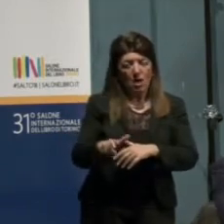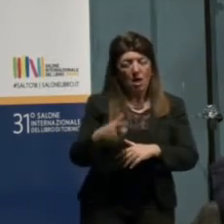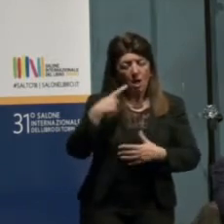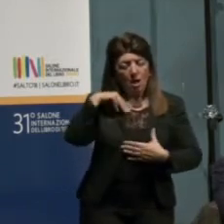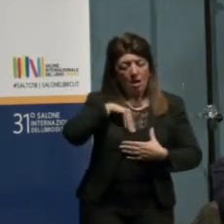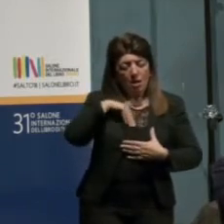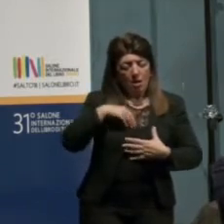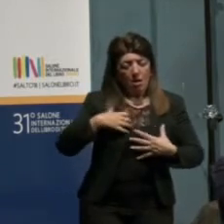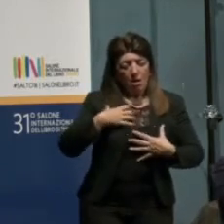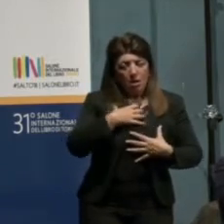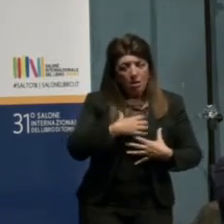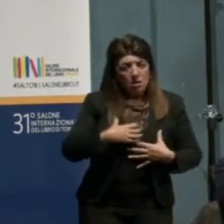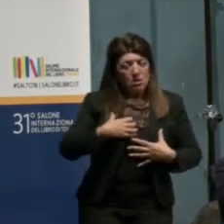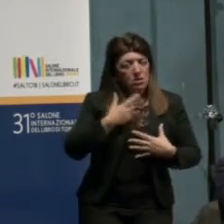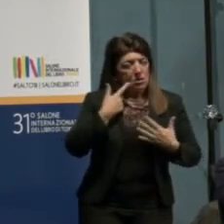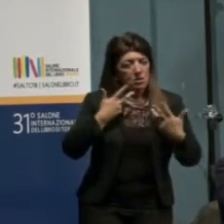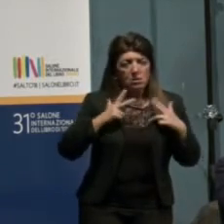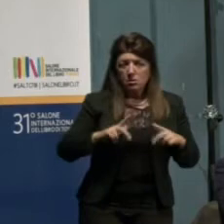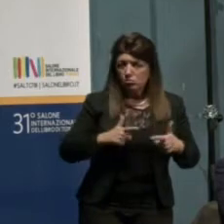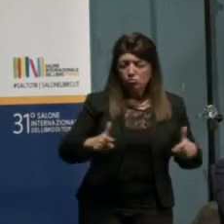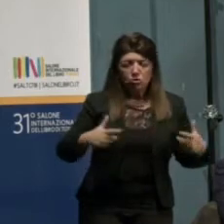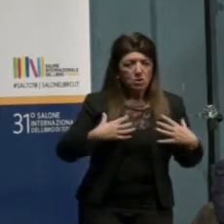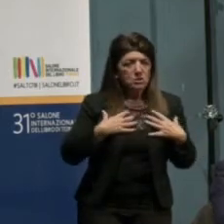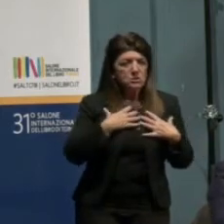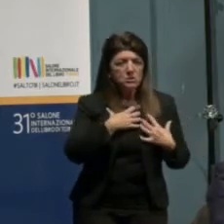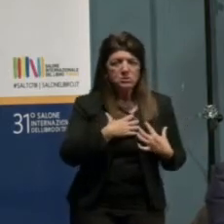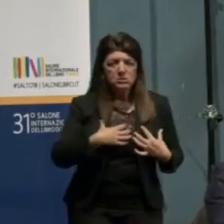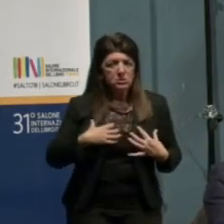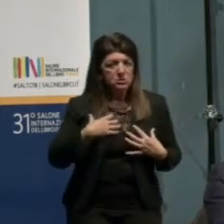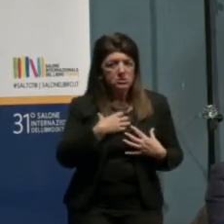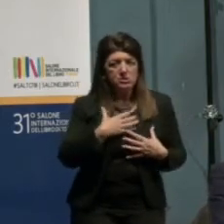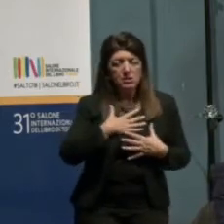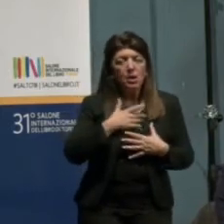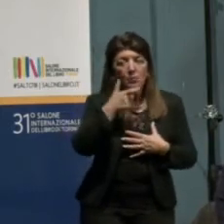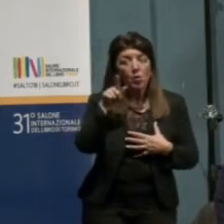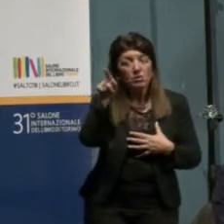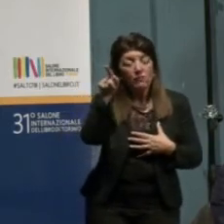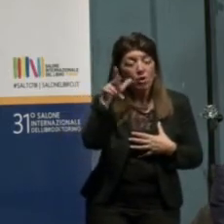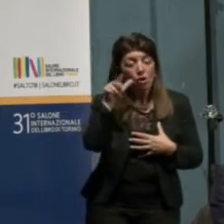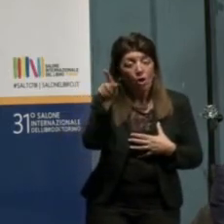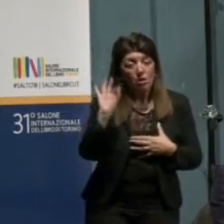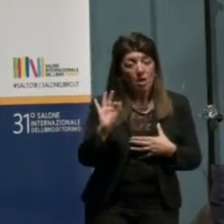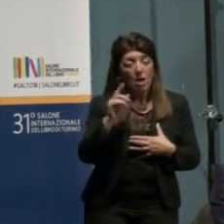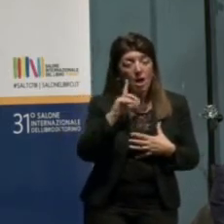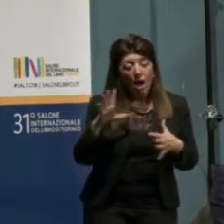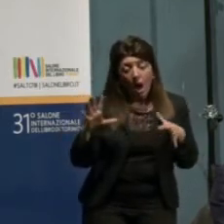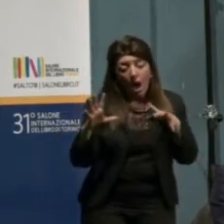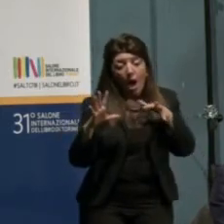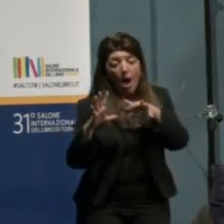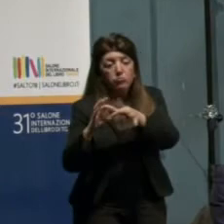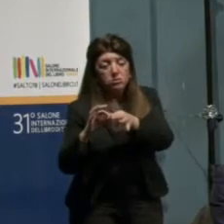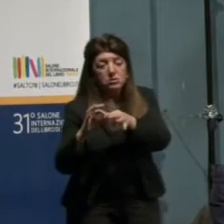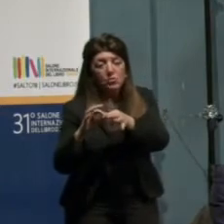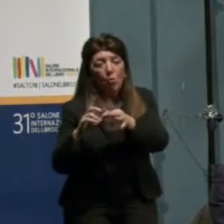di me questa inquietudine un'inquietudine che direi la assocerei a un'inquietudine che